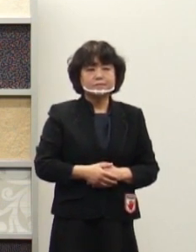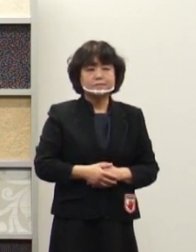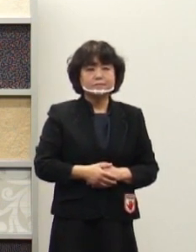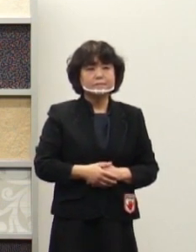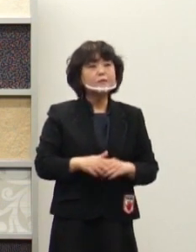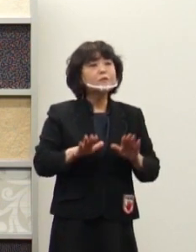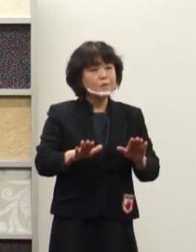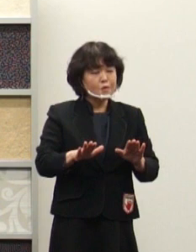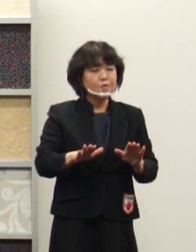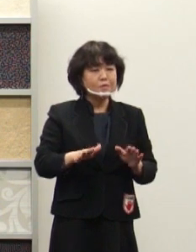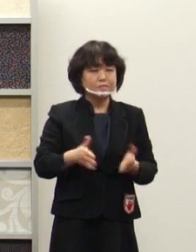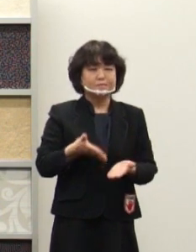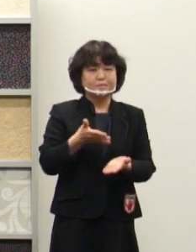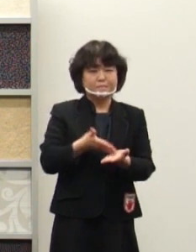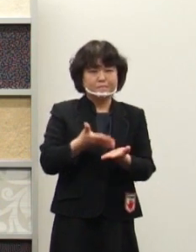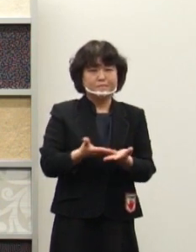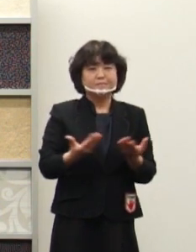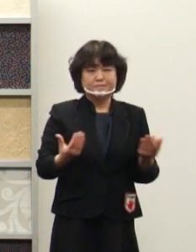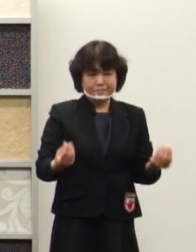本日は私からは以上であります。